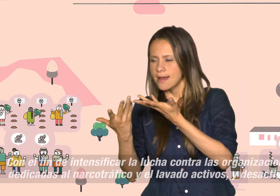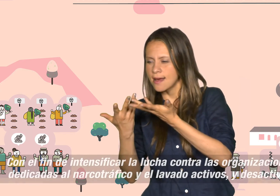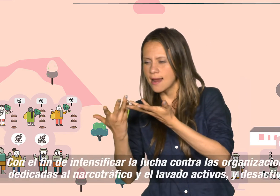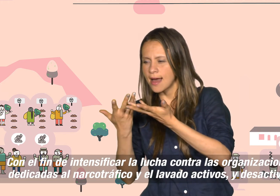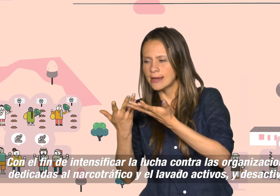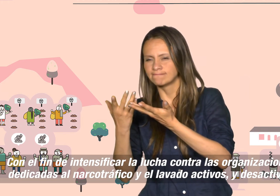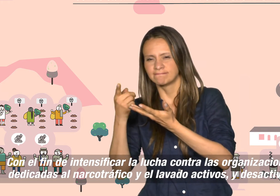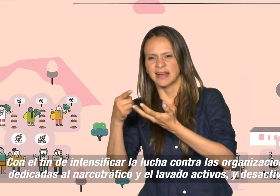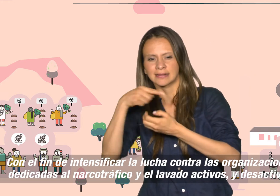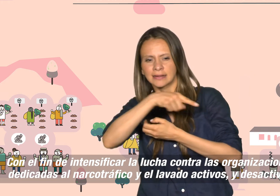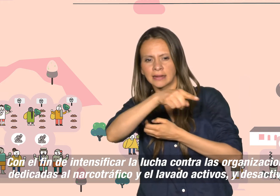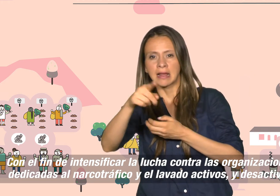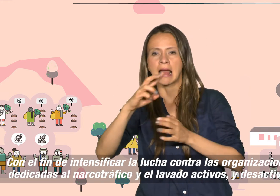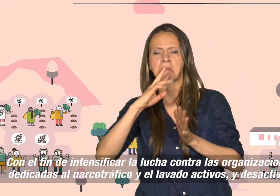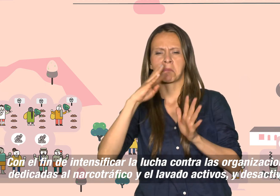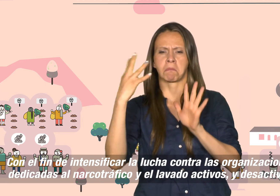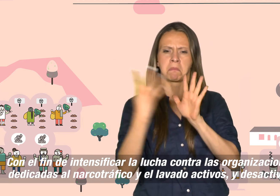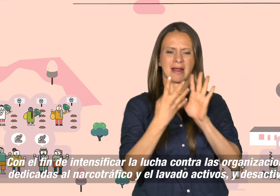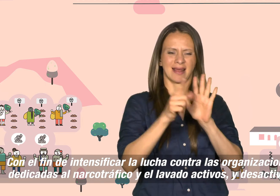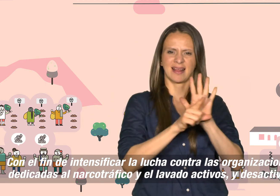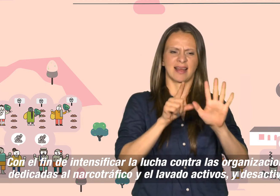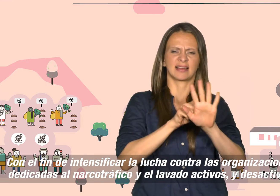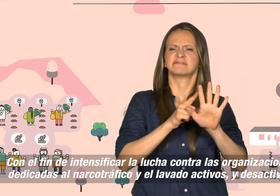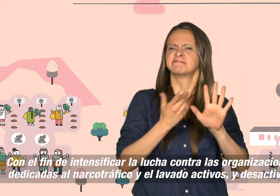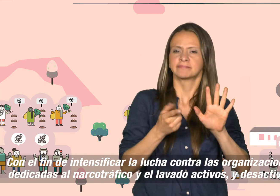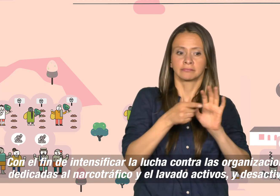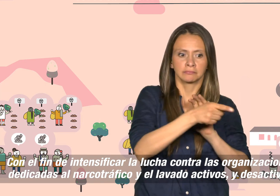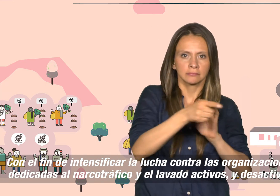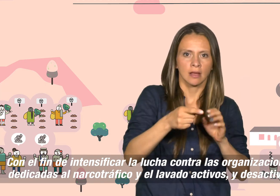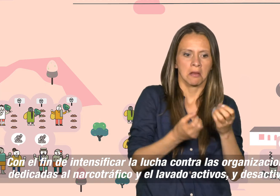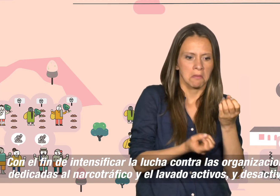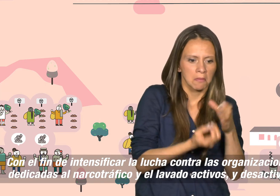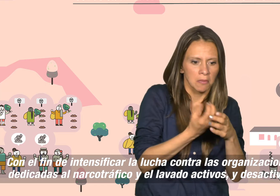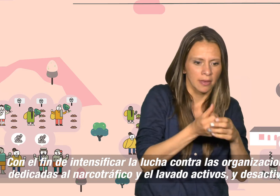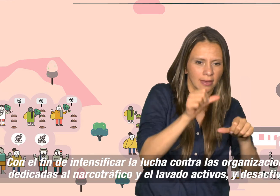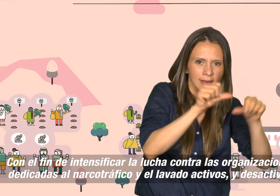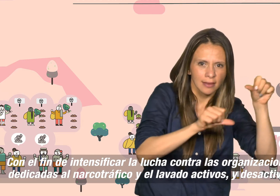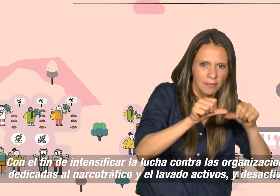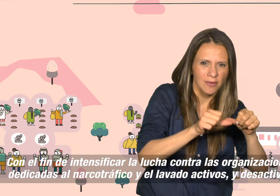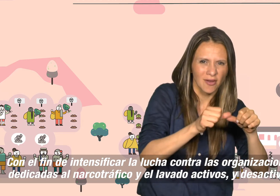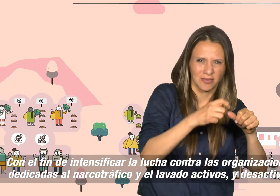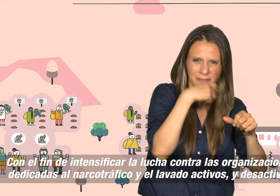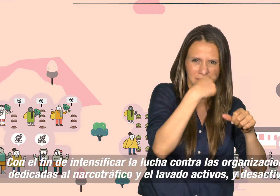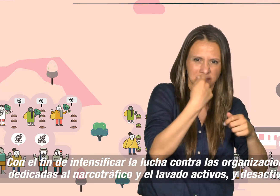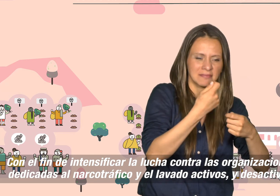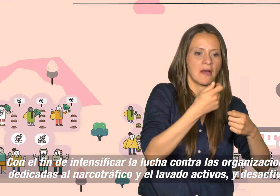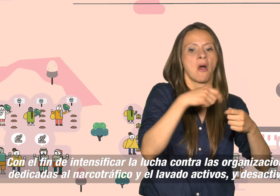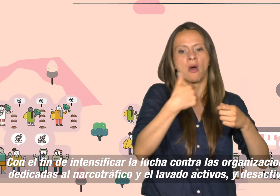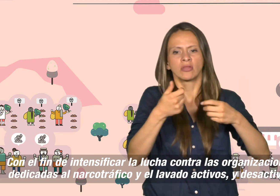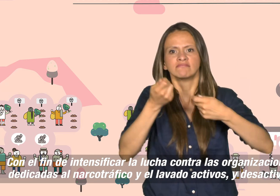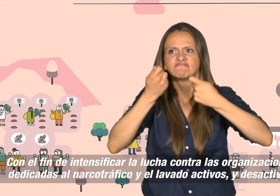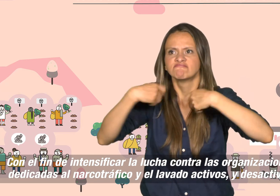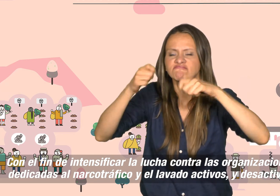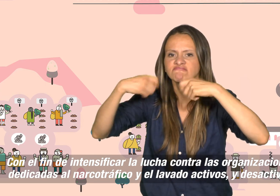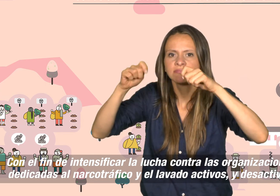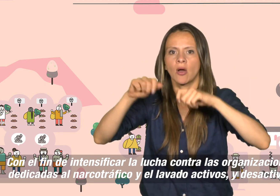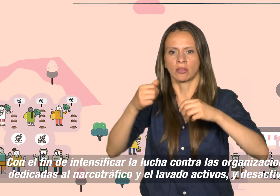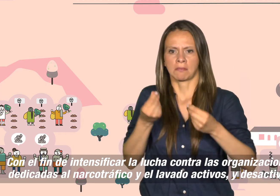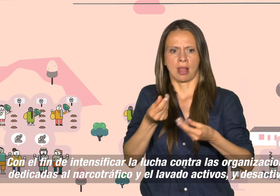Con el fin de intensificar la locha contra las organizaciones criminales dedicadas al narcotráfico y el lavado de activos y desactivar los